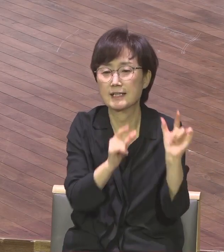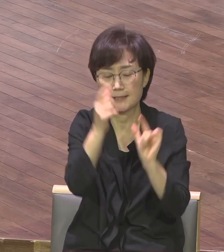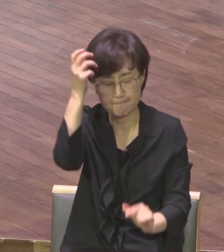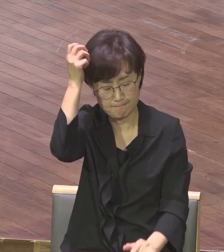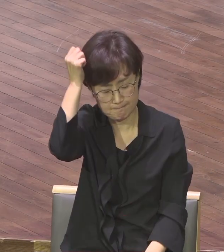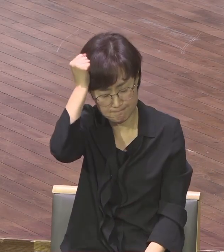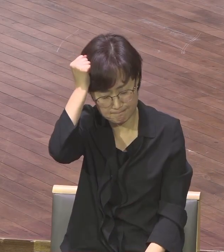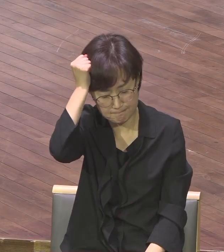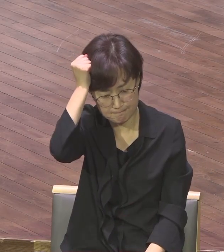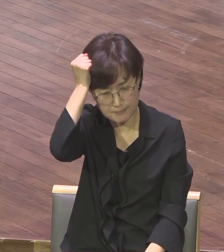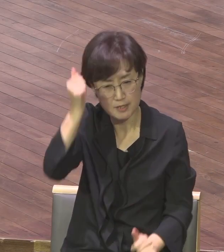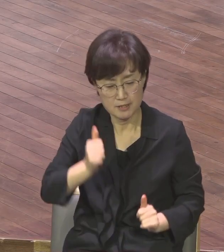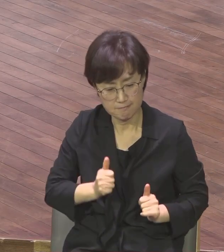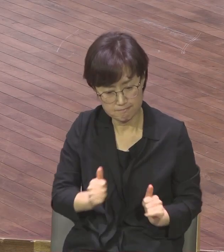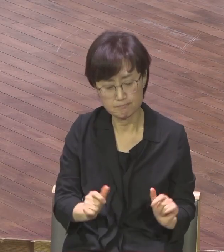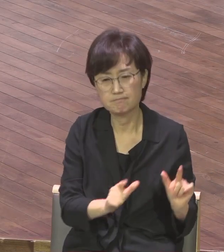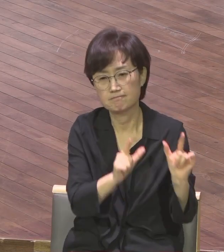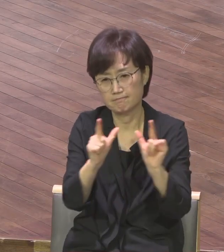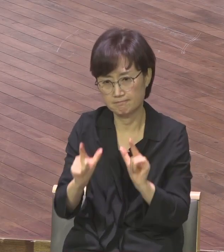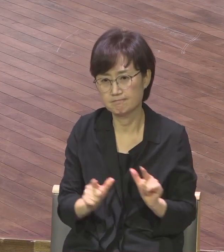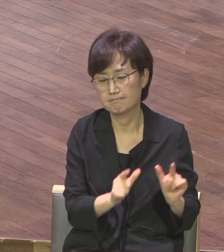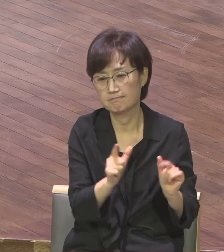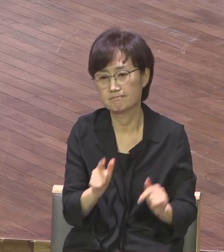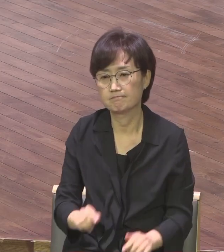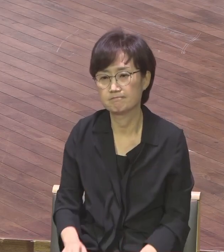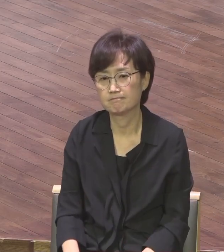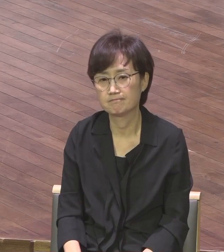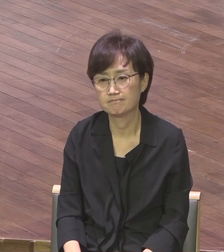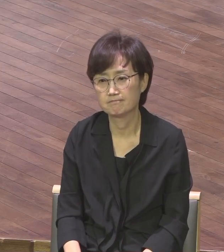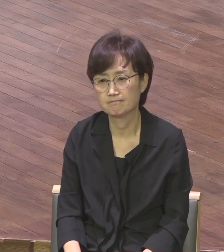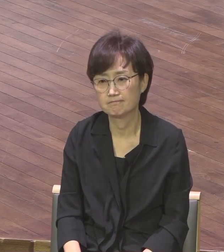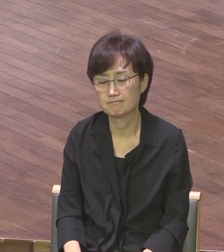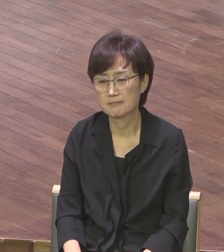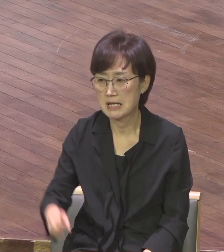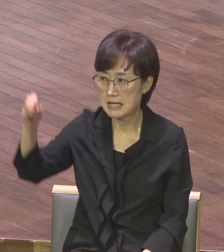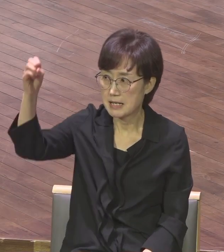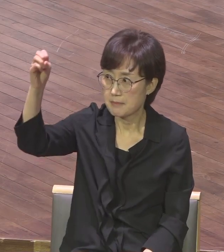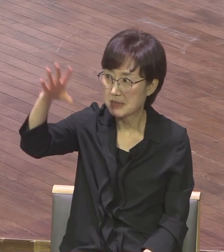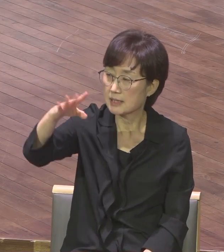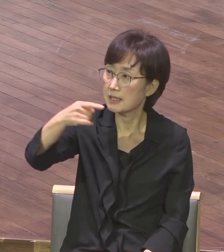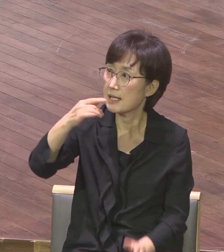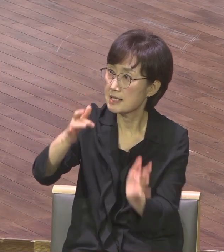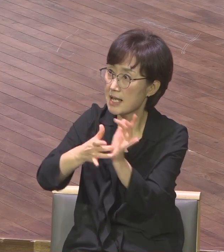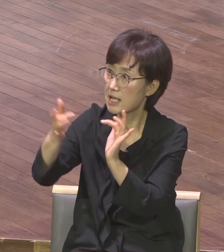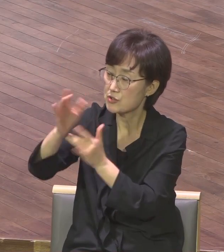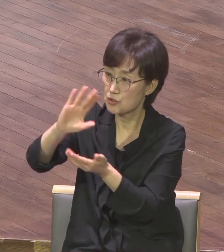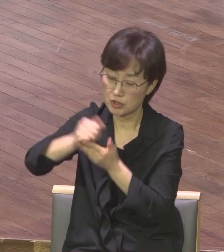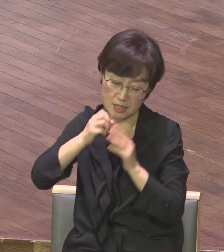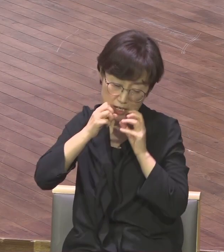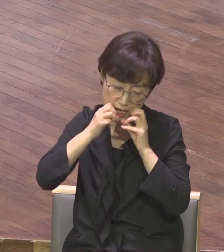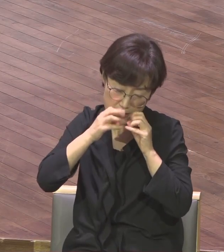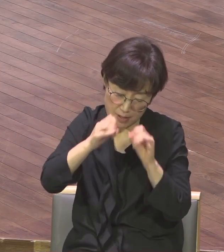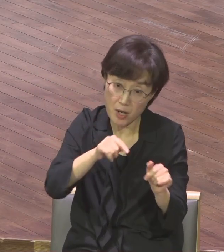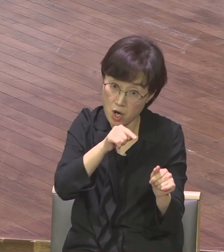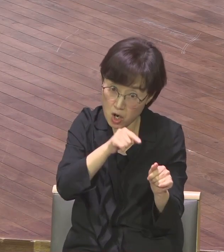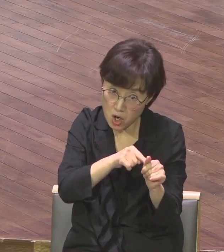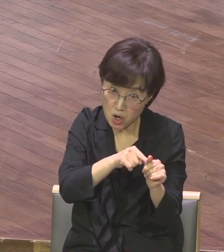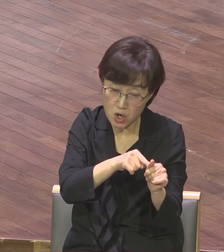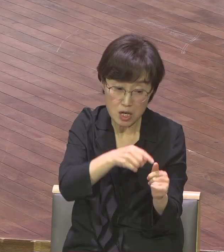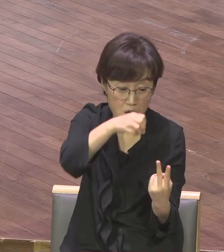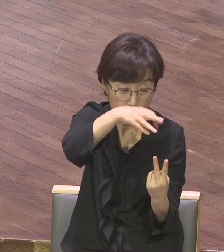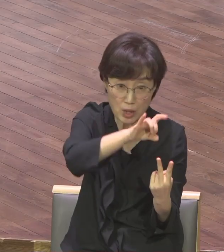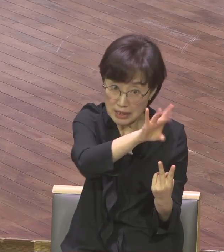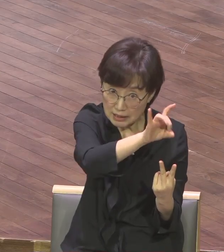그렇게 살도록 보내심을 받았다는 것이죠. 이런 빛의 정언자로서 삶은 세례 요한에게만 주어진